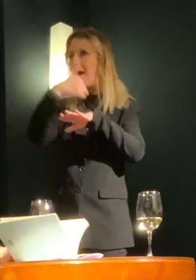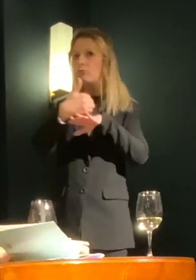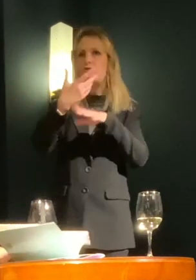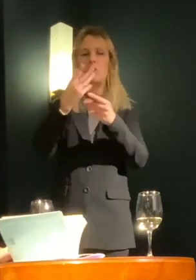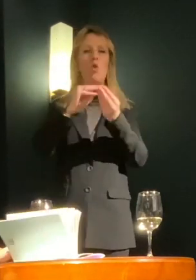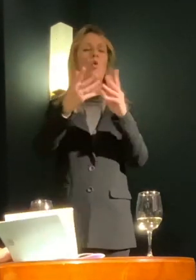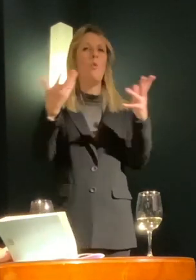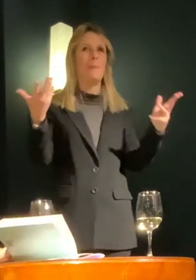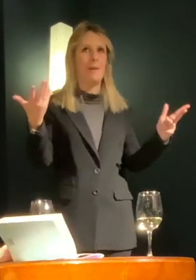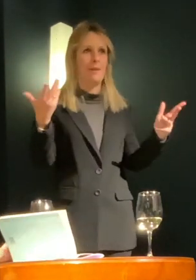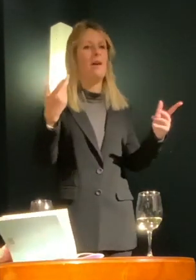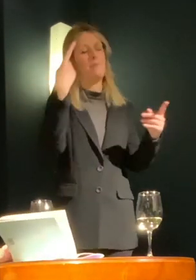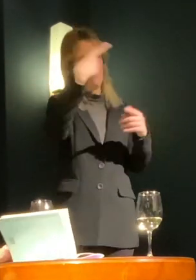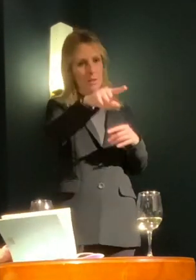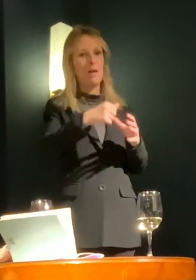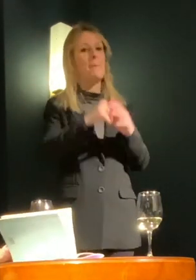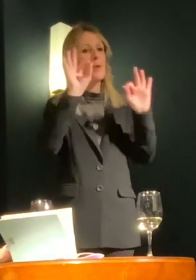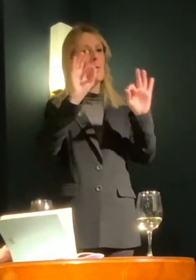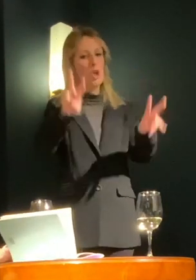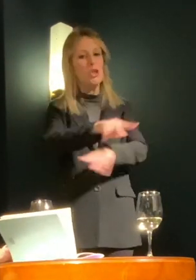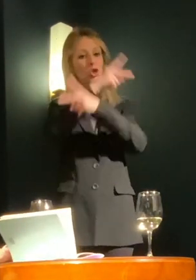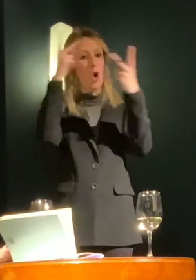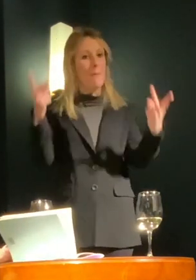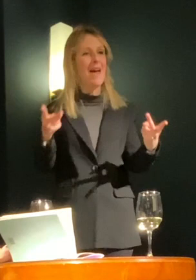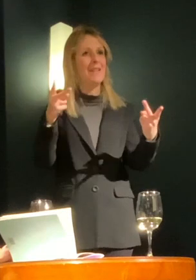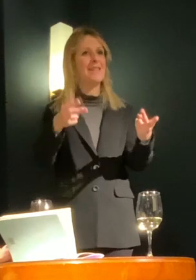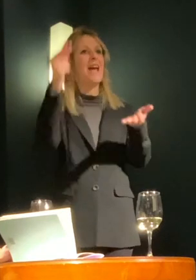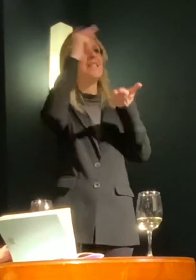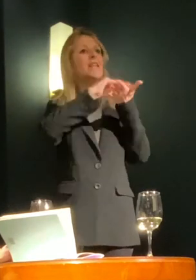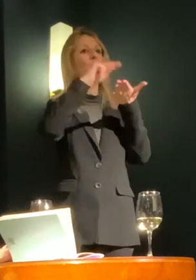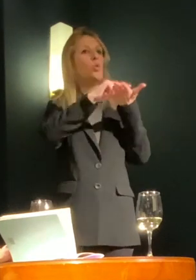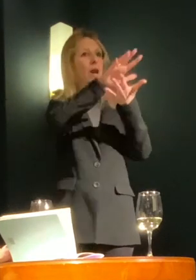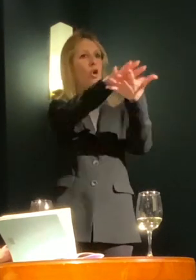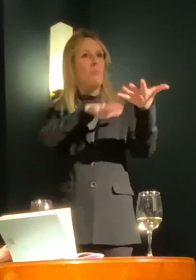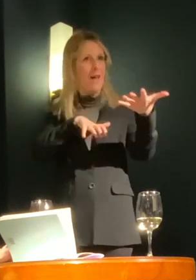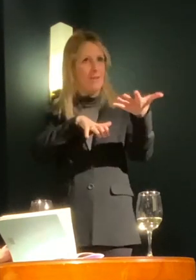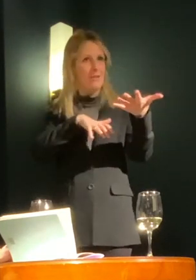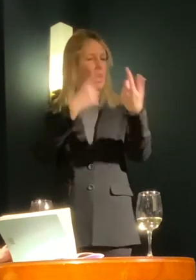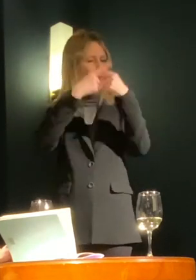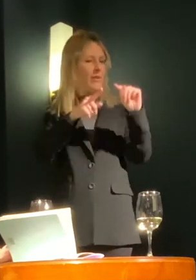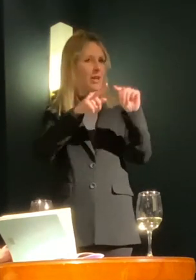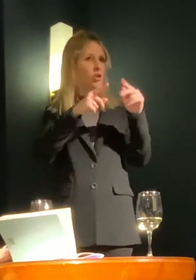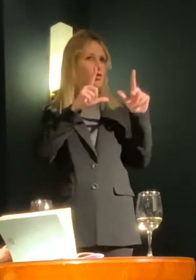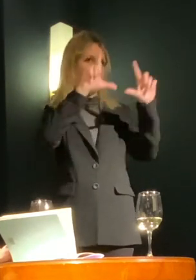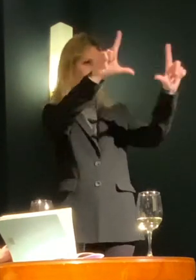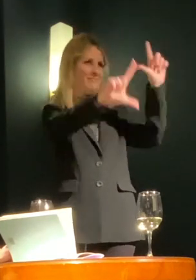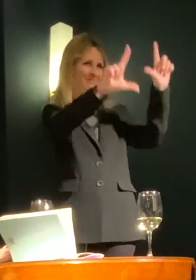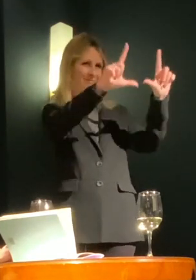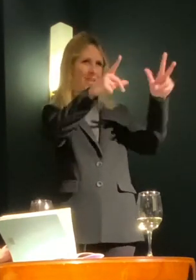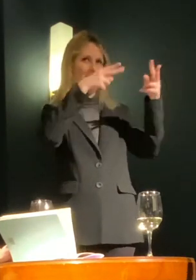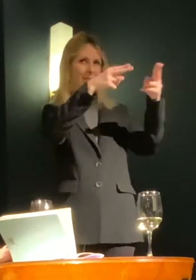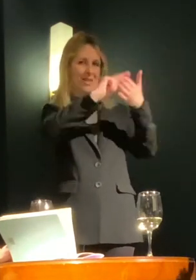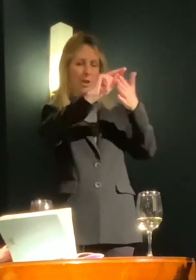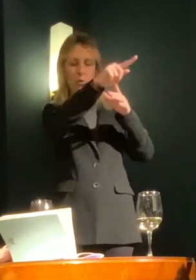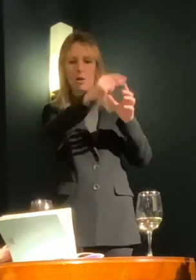Esatto, questa infatti è la scoperta della scrittura del romanzo rispetto alla sceneggiatura, nel senso che a un certo punto i personaggi fanno delle cose,